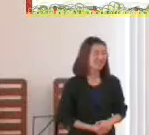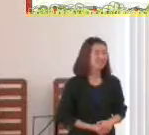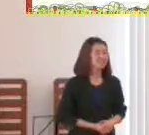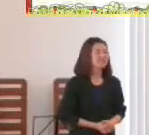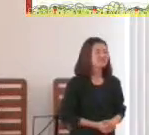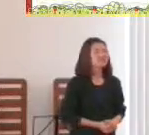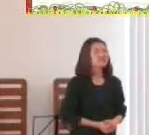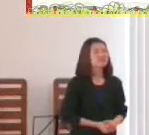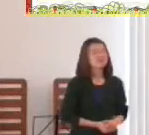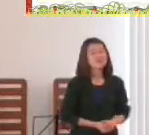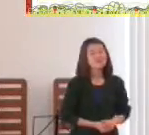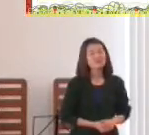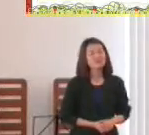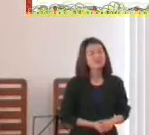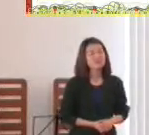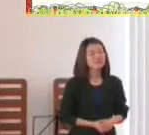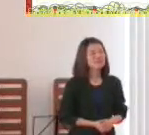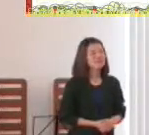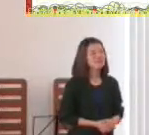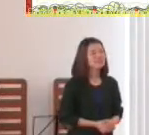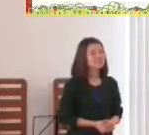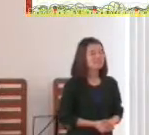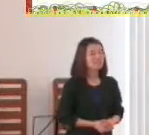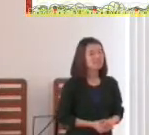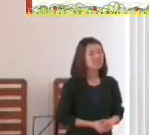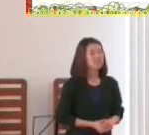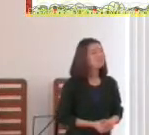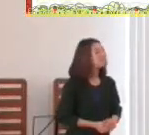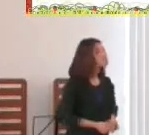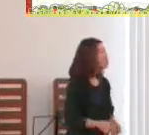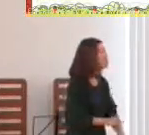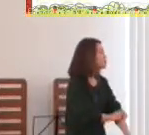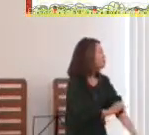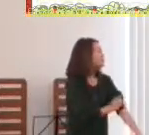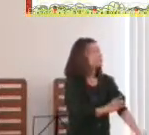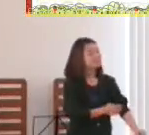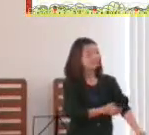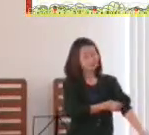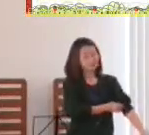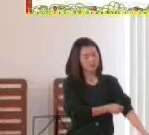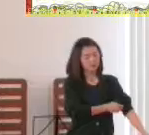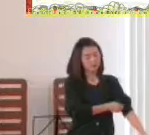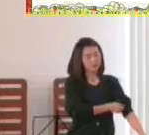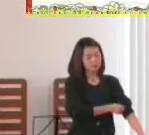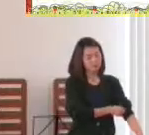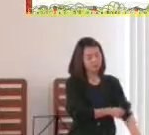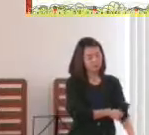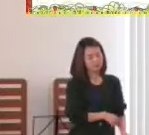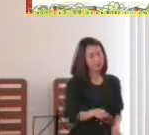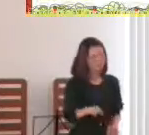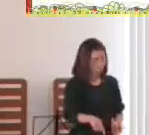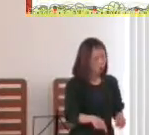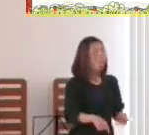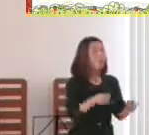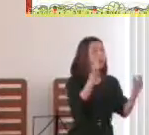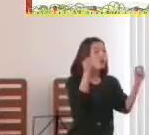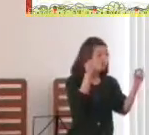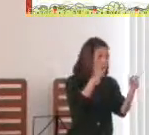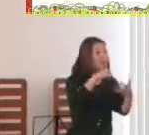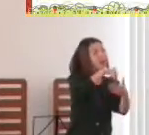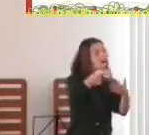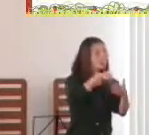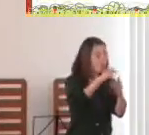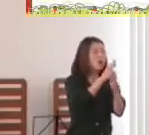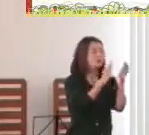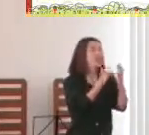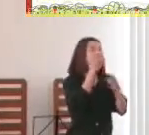ろう。短い期間ですけれども多くの人がこのイエス様に触れて、イエス様と語